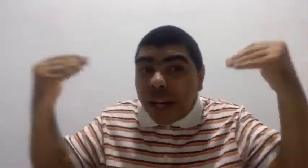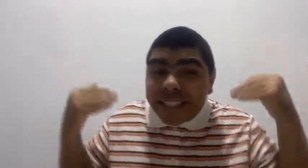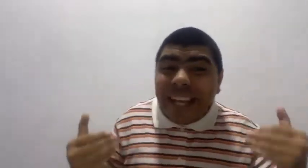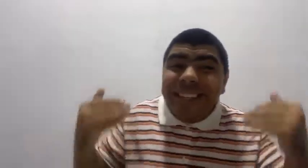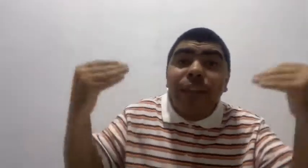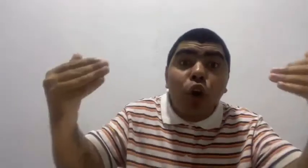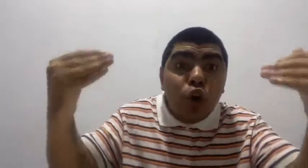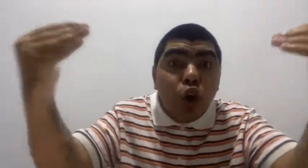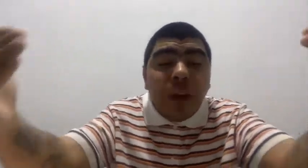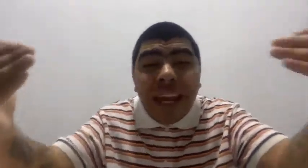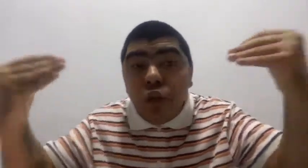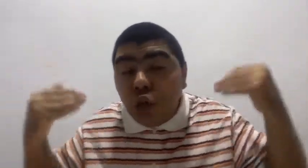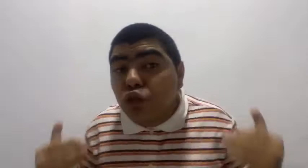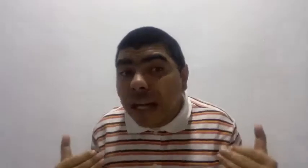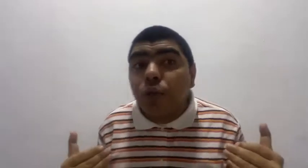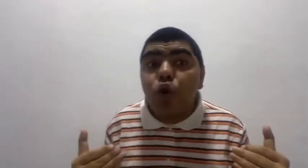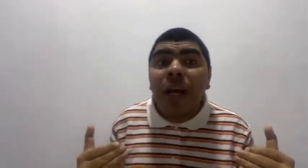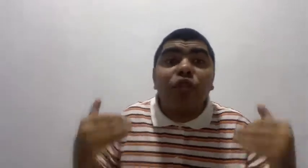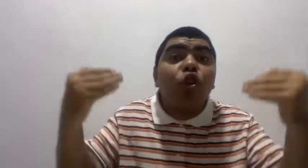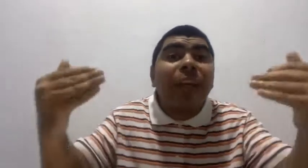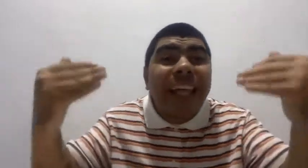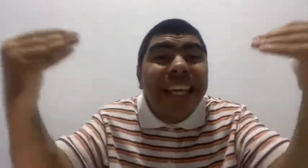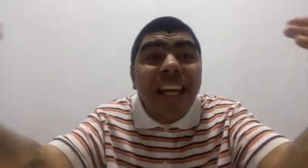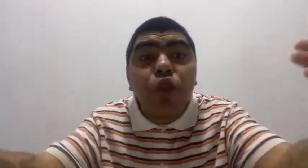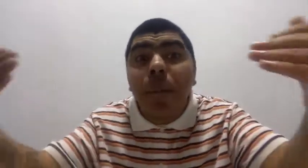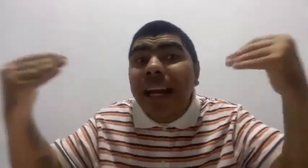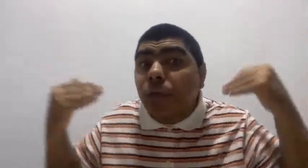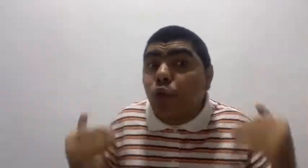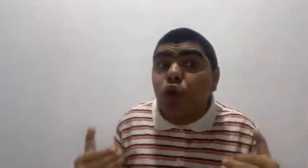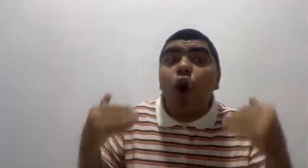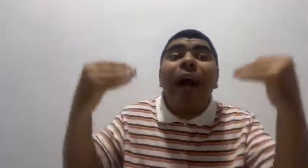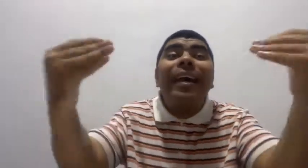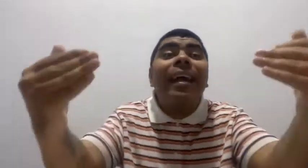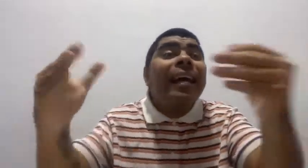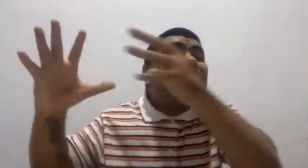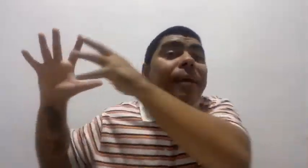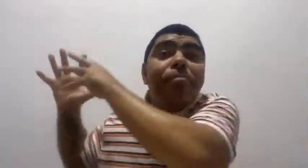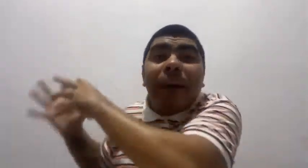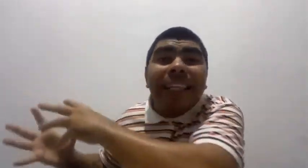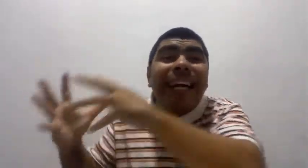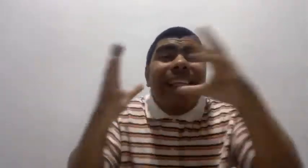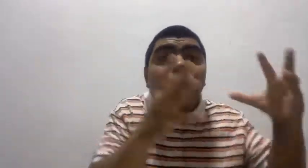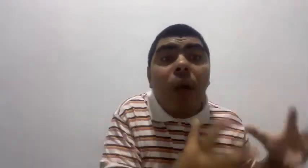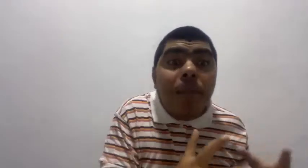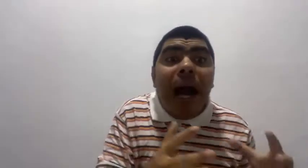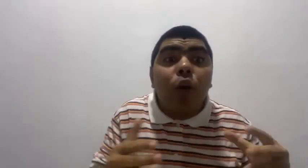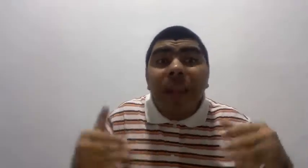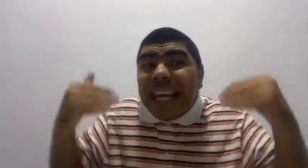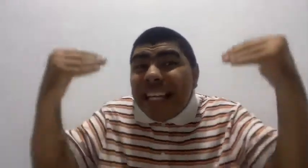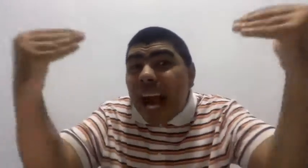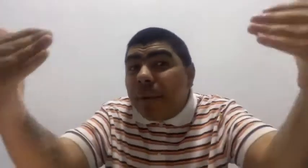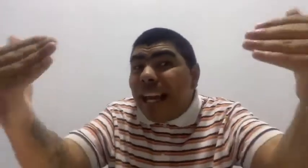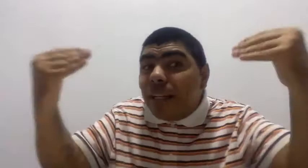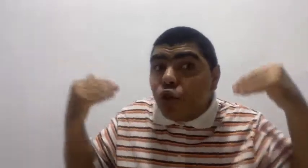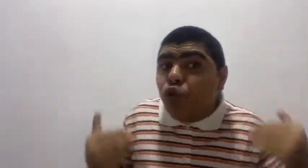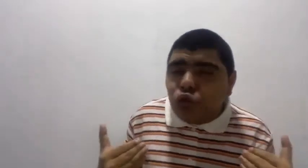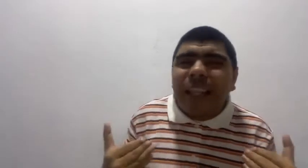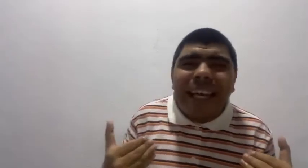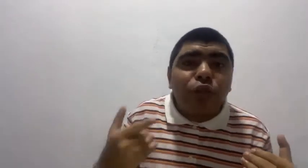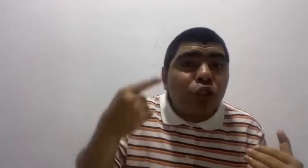esté haciendo cosas en contra tuya, eso no te da derecho para tú coger espaldas de tu hermano y hablar en contra de él. Eso tiene